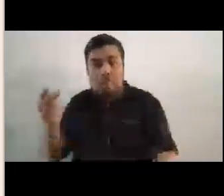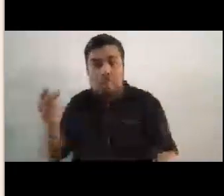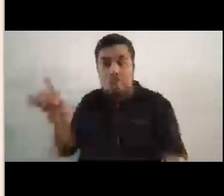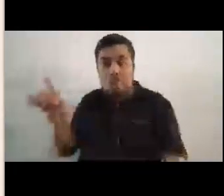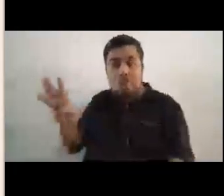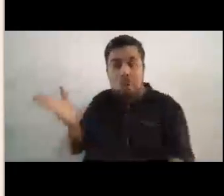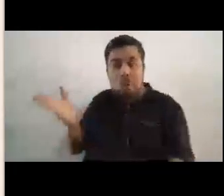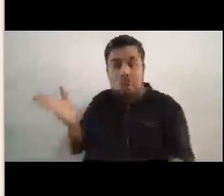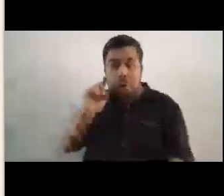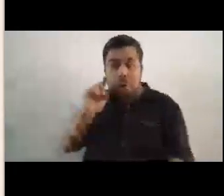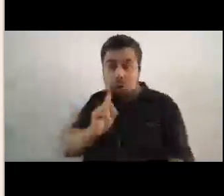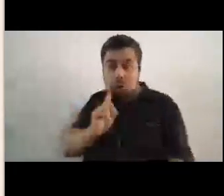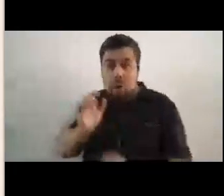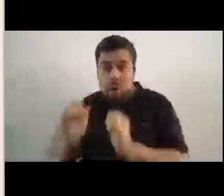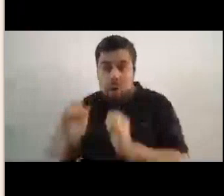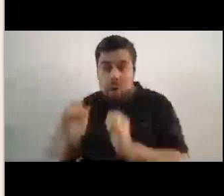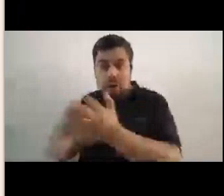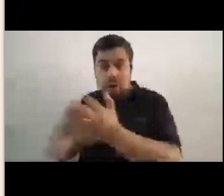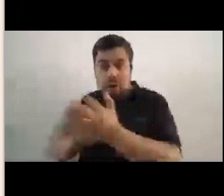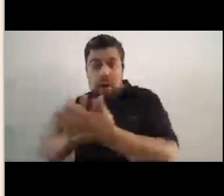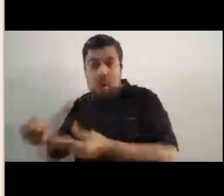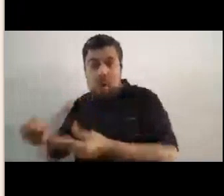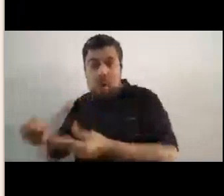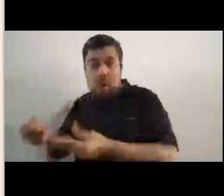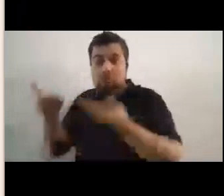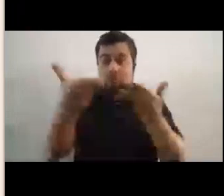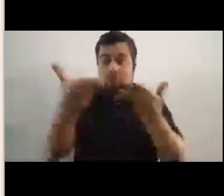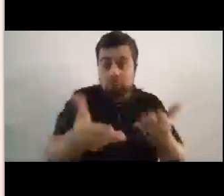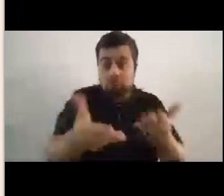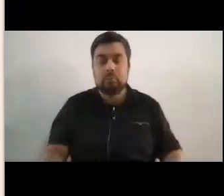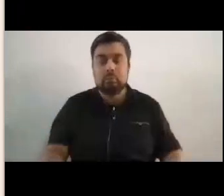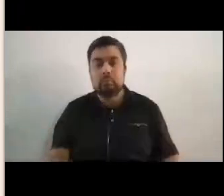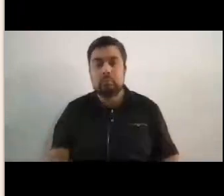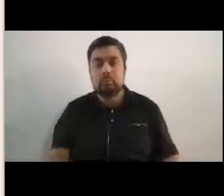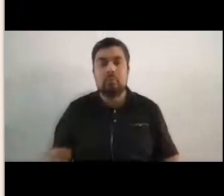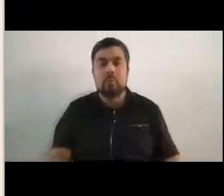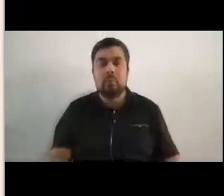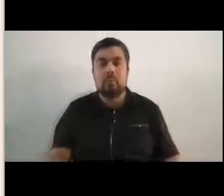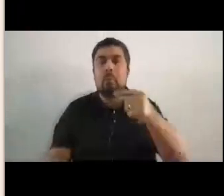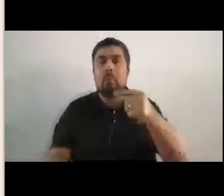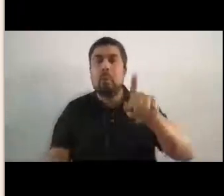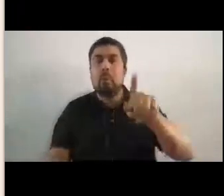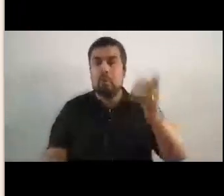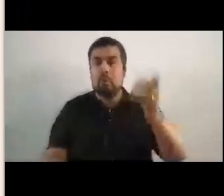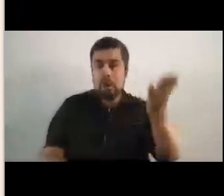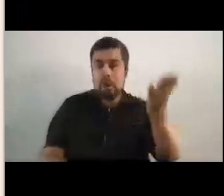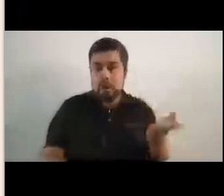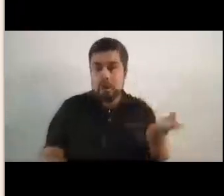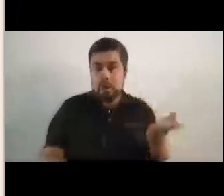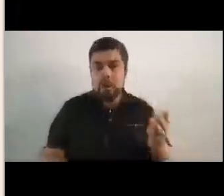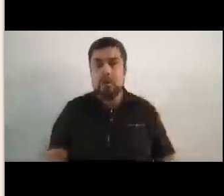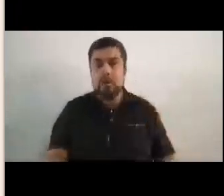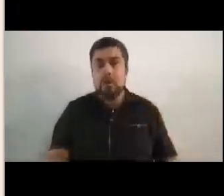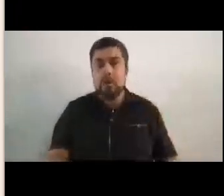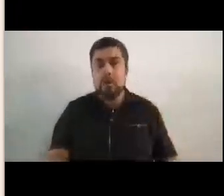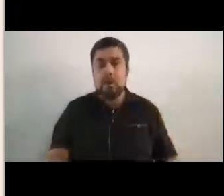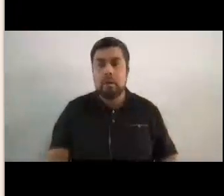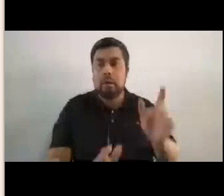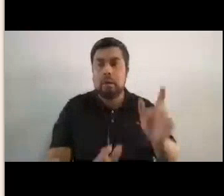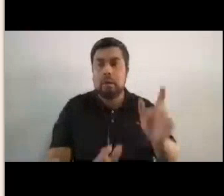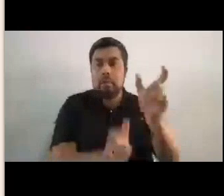Por otra parte, aquellos educadores sordos más jóvenes que llevaban 5 o menos años trabajando en las